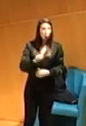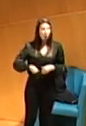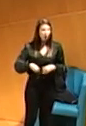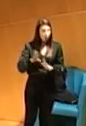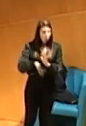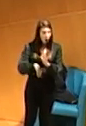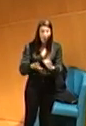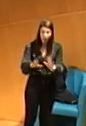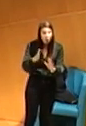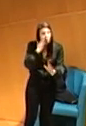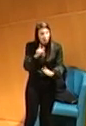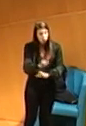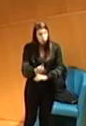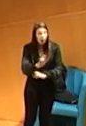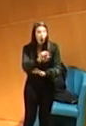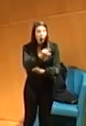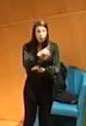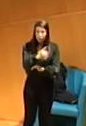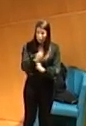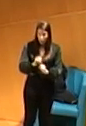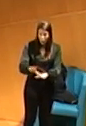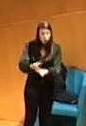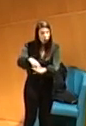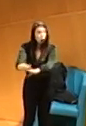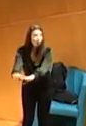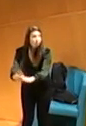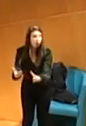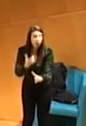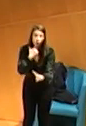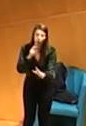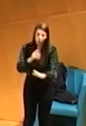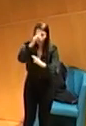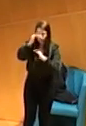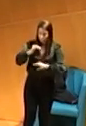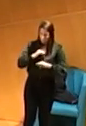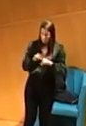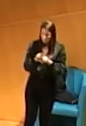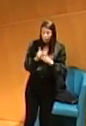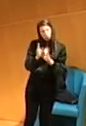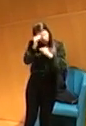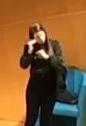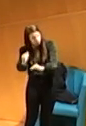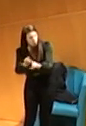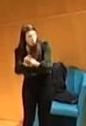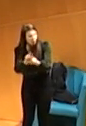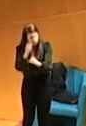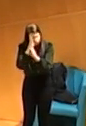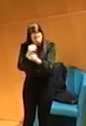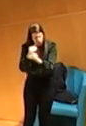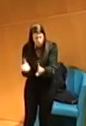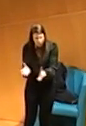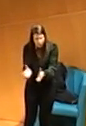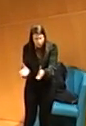elle tombe. Les gens me disent qu'il faut que j'apprenne à faire confiance, que j'apprenne à la lâcher. Mais ce sont les enfants qui